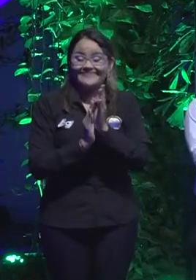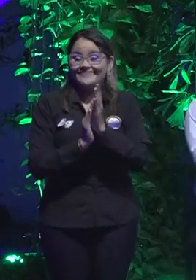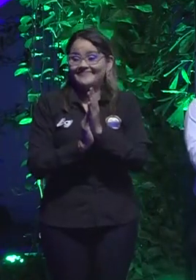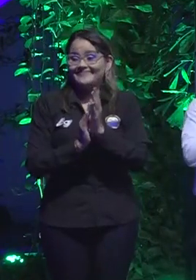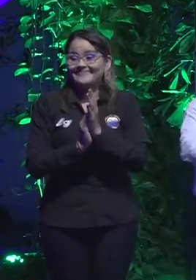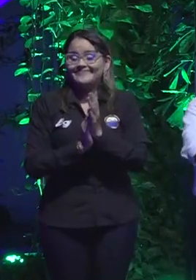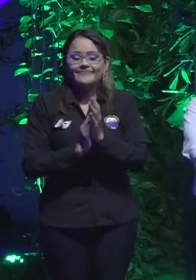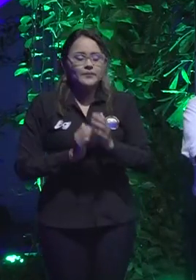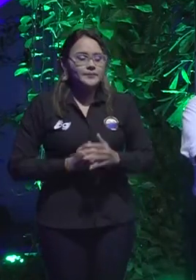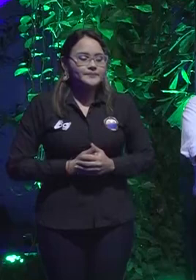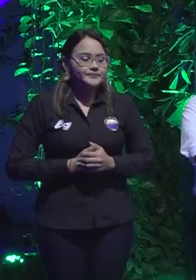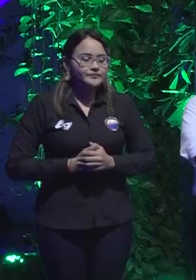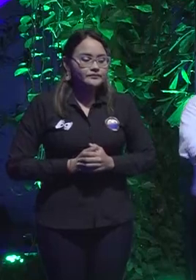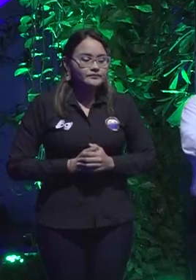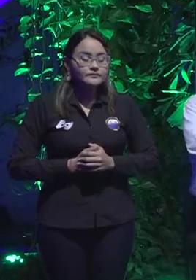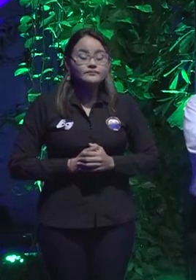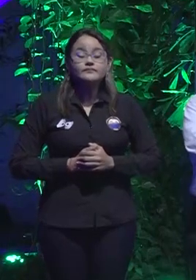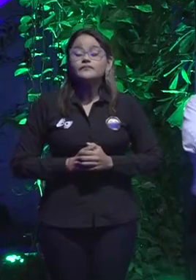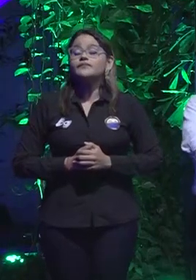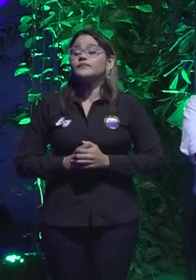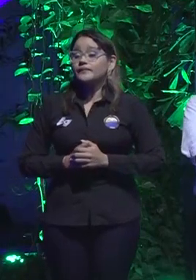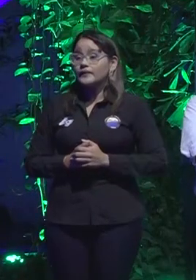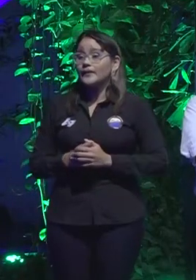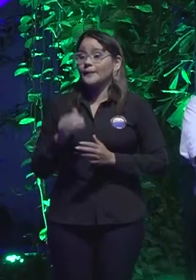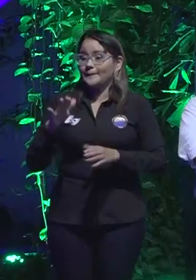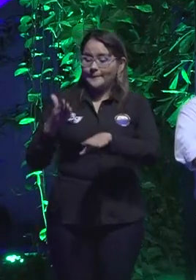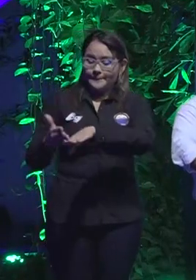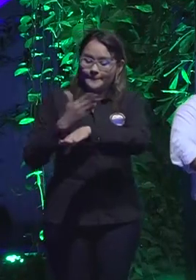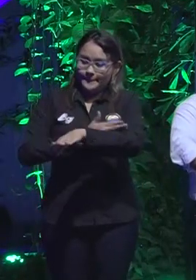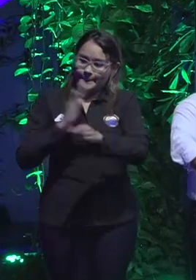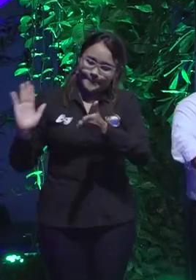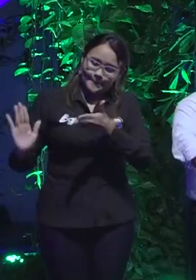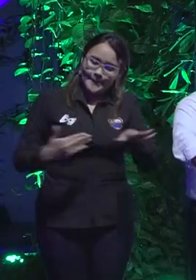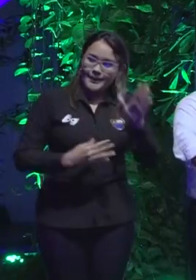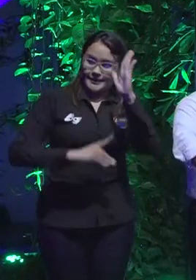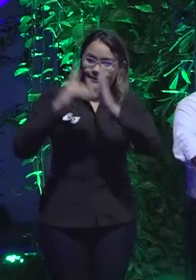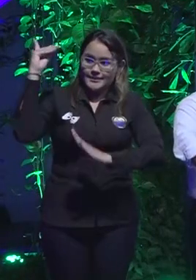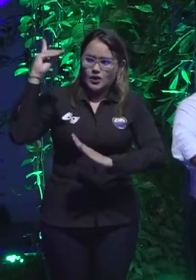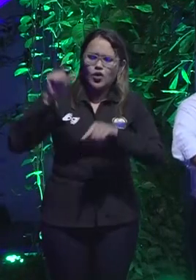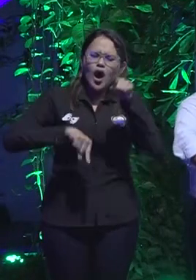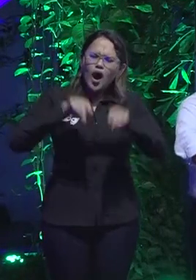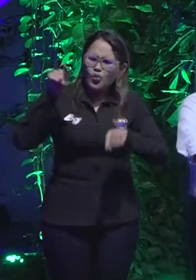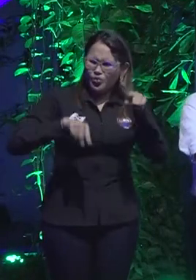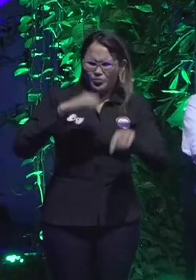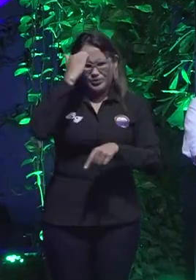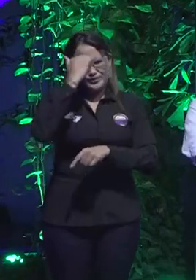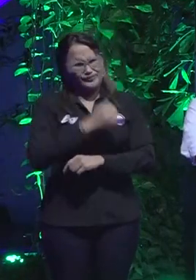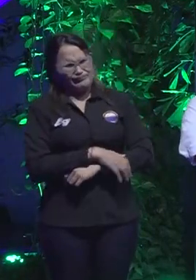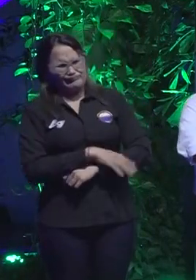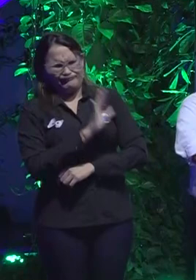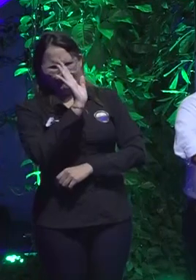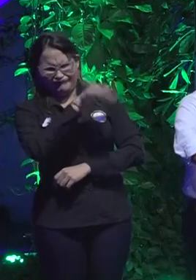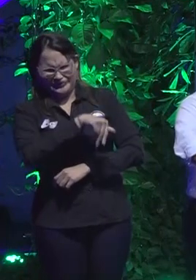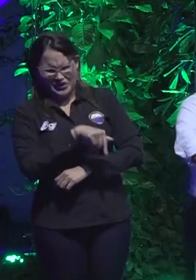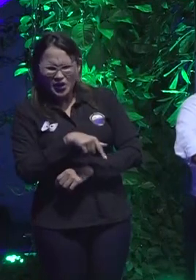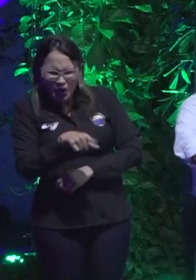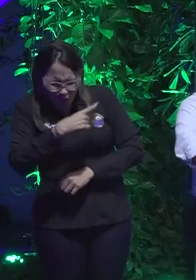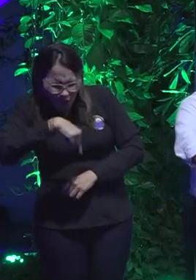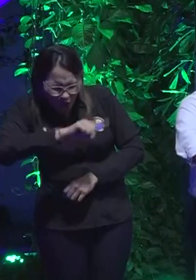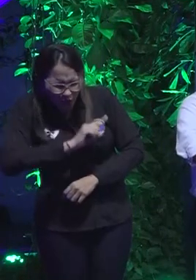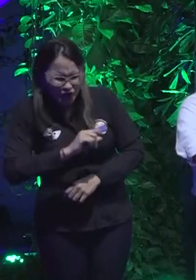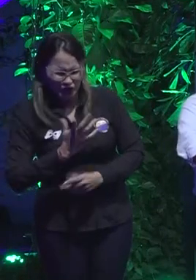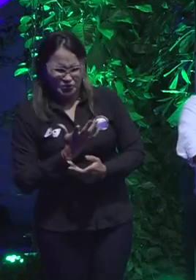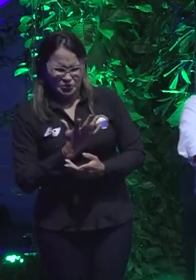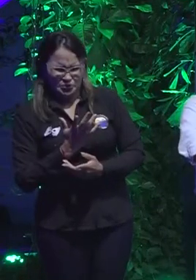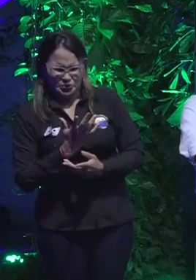anticipamos, cuando se formuló el plan de desarrollo, algunos profesores decían, rector, eso es muy ambicioso, estar acreditado internacionalmente